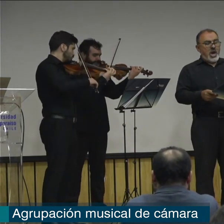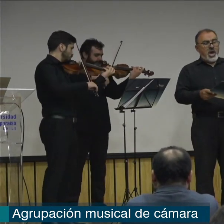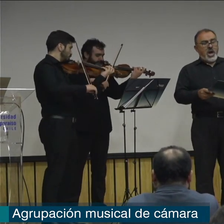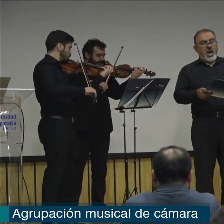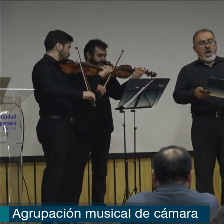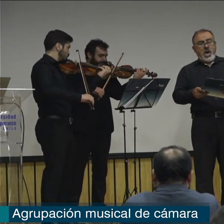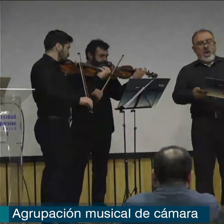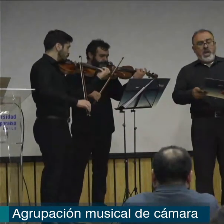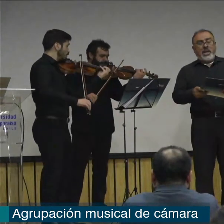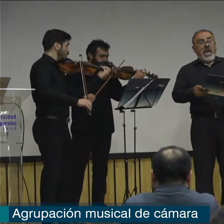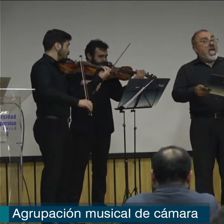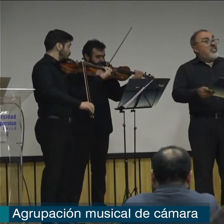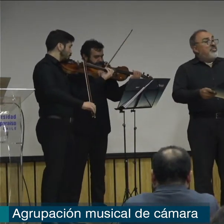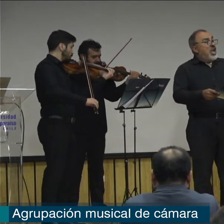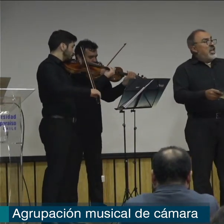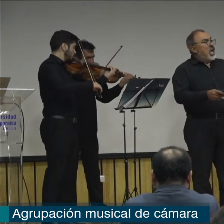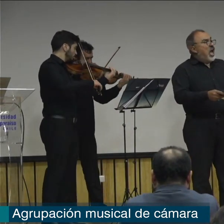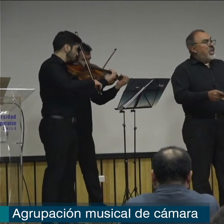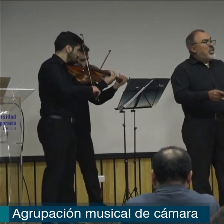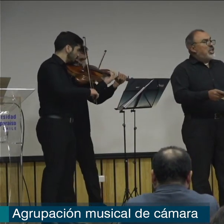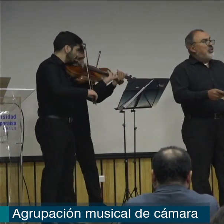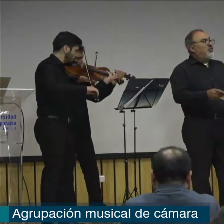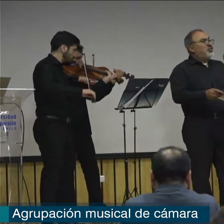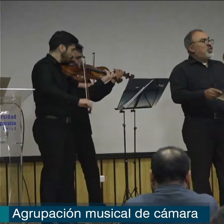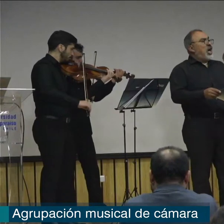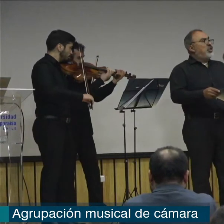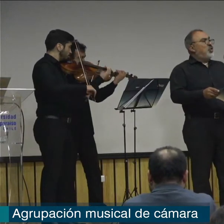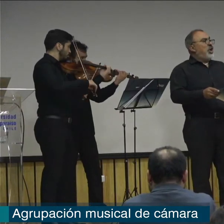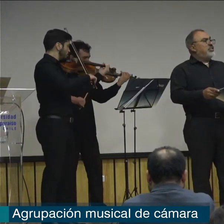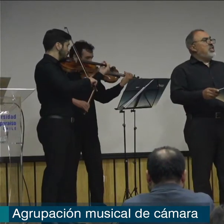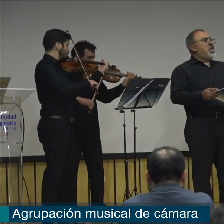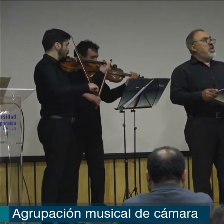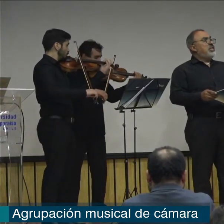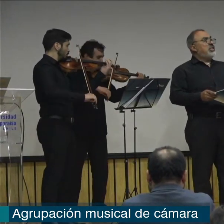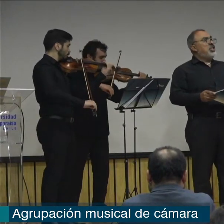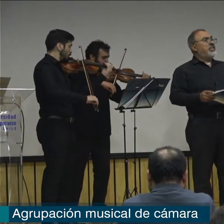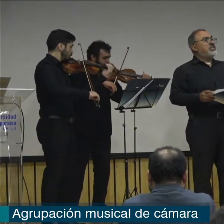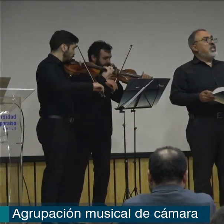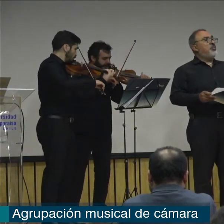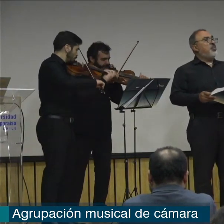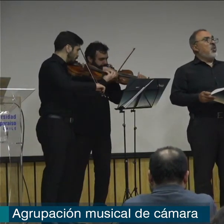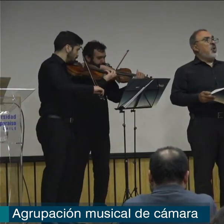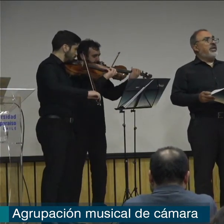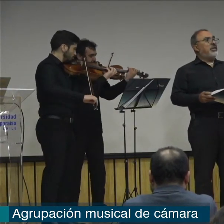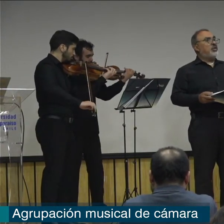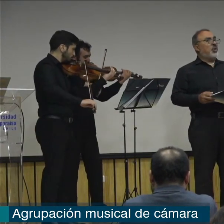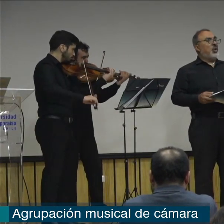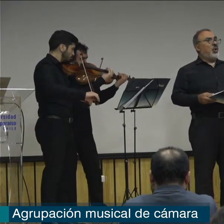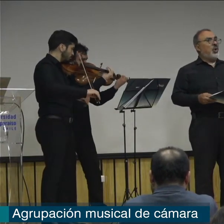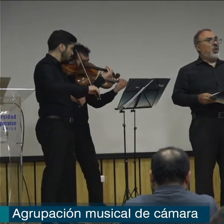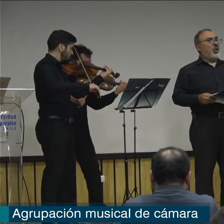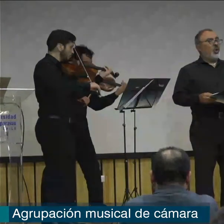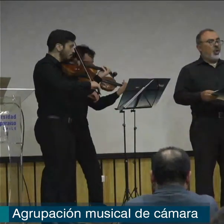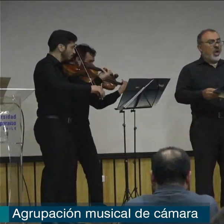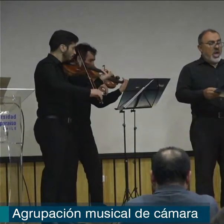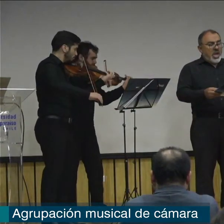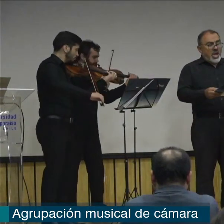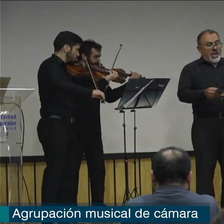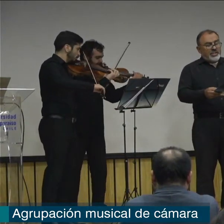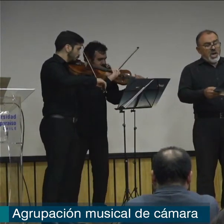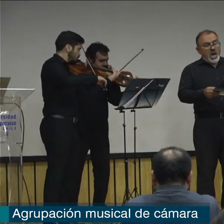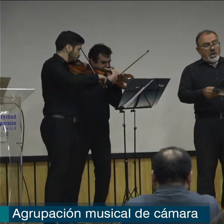crecer de nadie buscando Este cuerpo